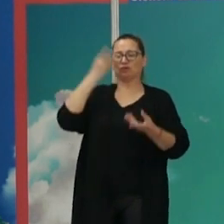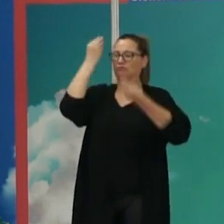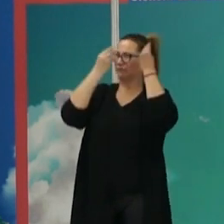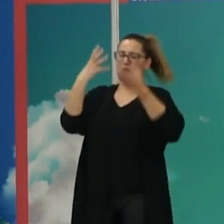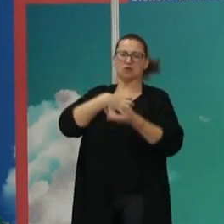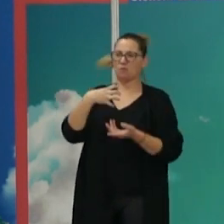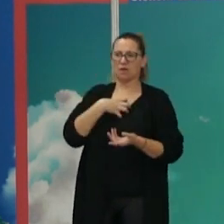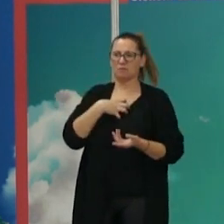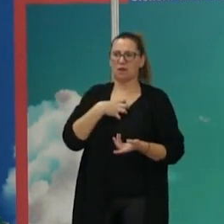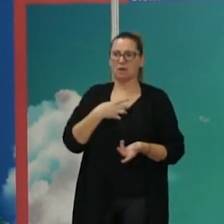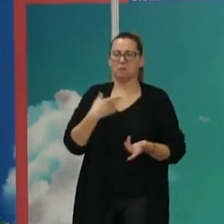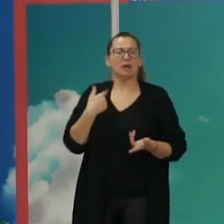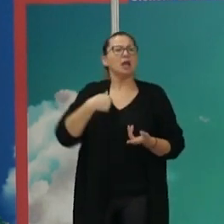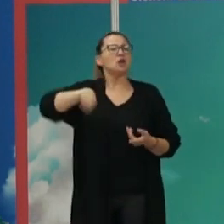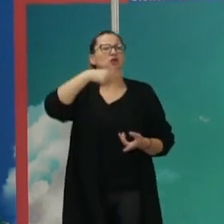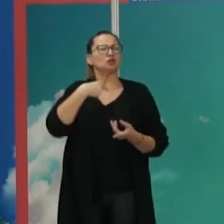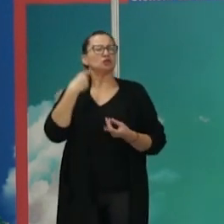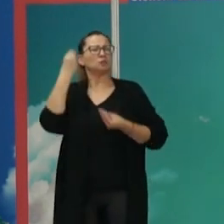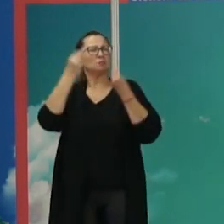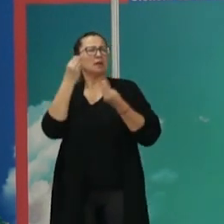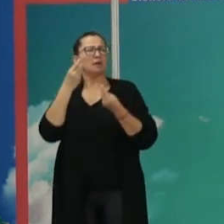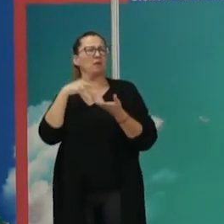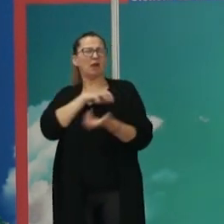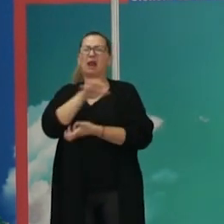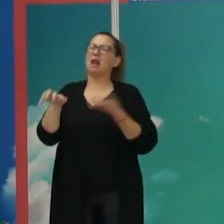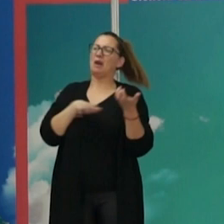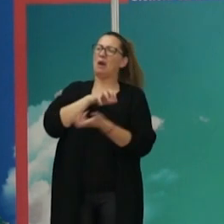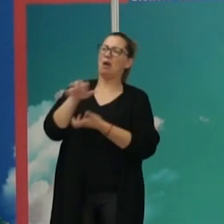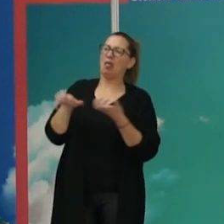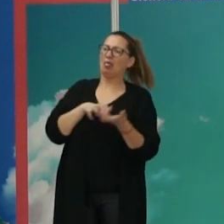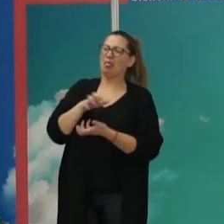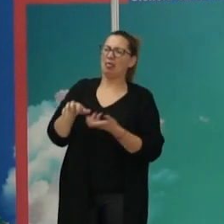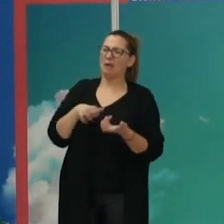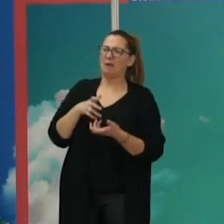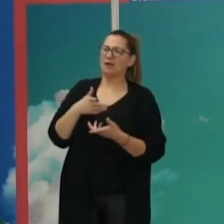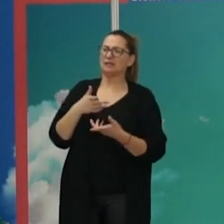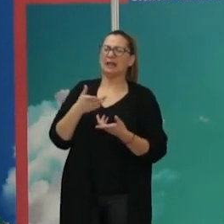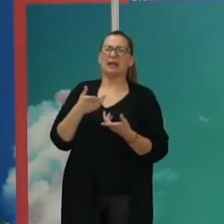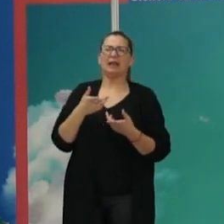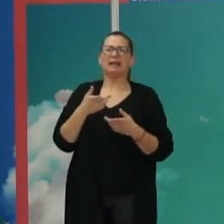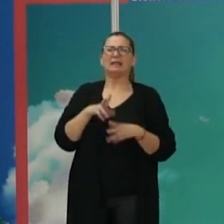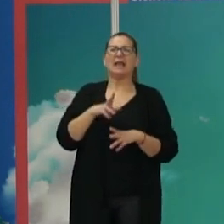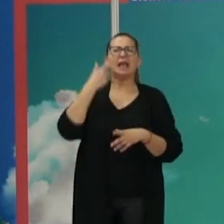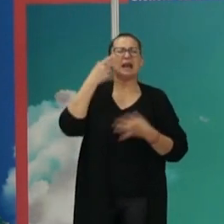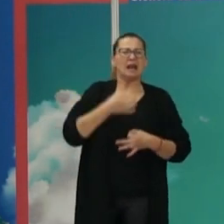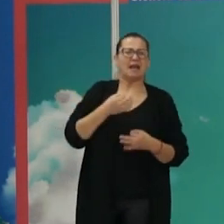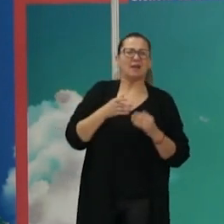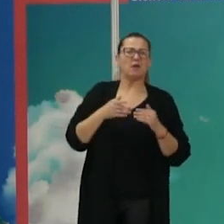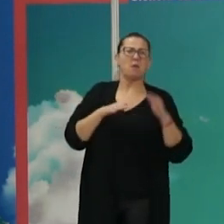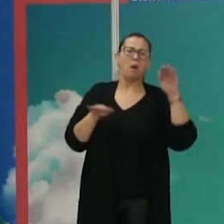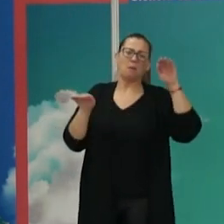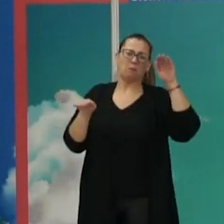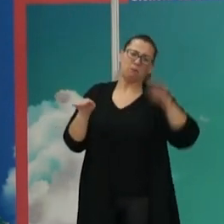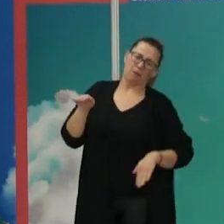que los debates sobre hechos son menos controvertidos que los debates sobre opiniones o valores. Y algunas formas